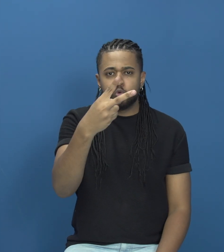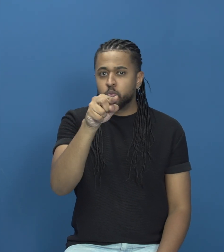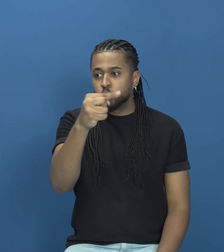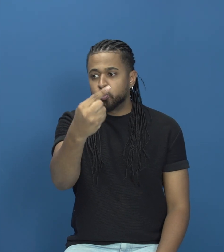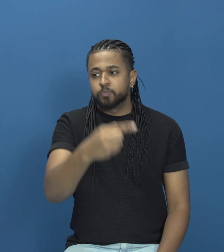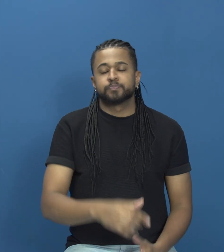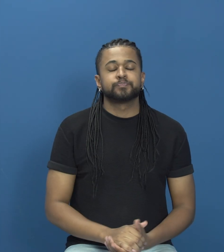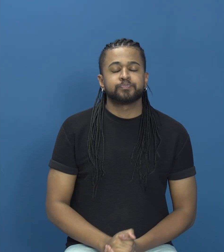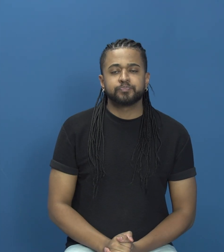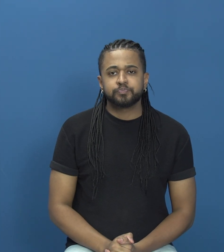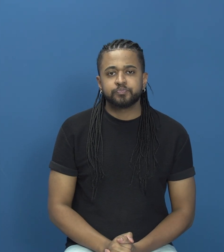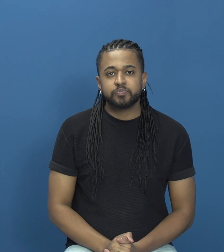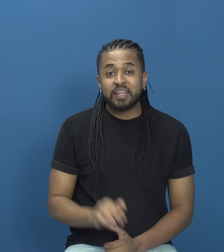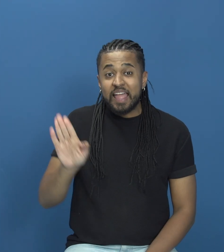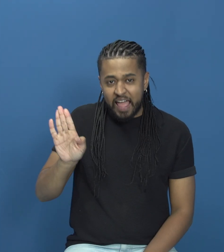5.2.1.